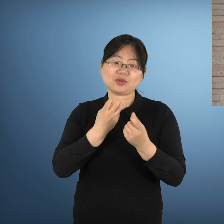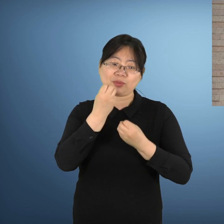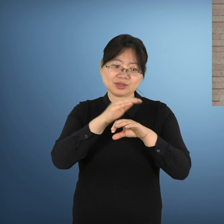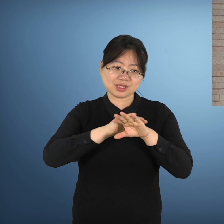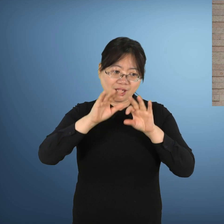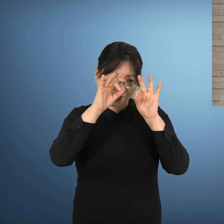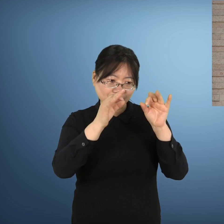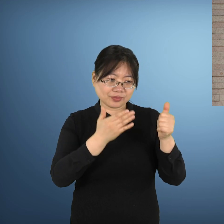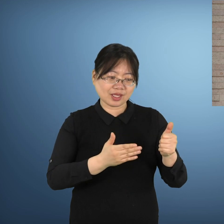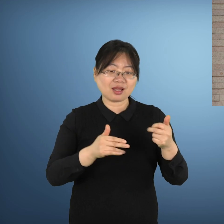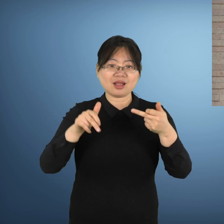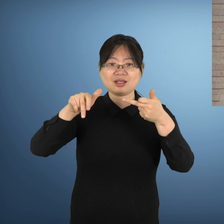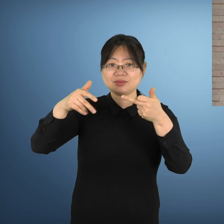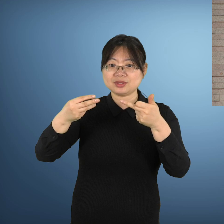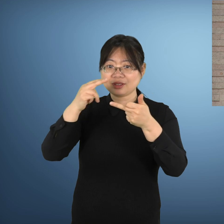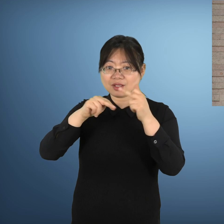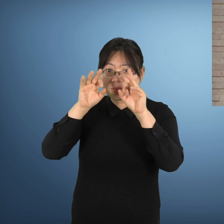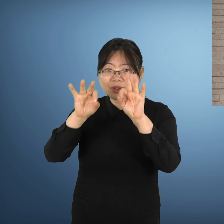17절에 이렇게 돼 있어요.